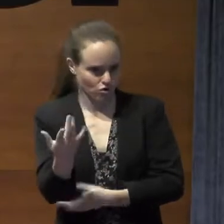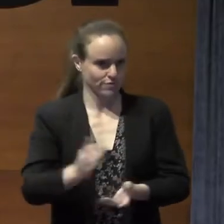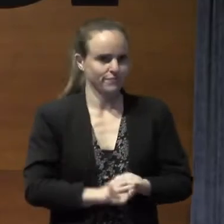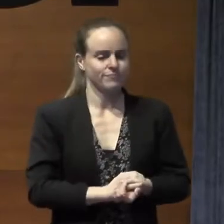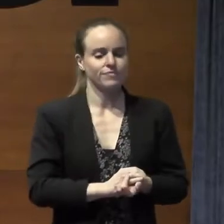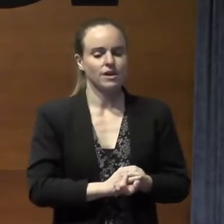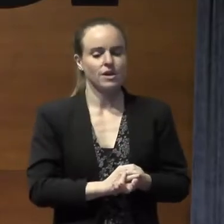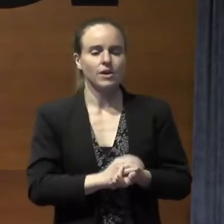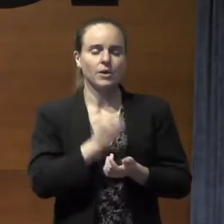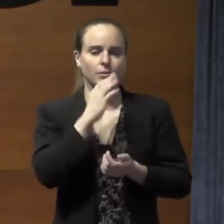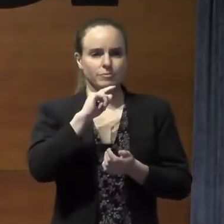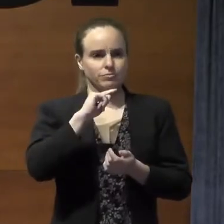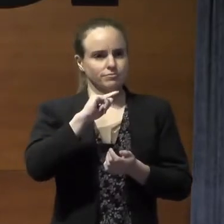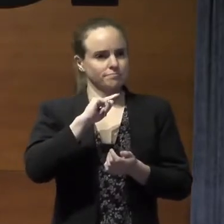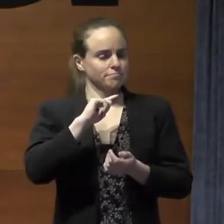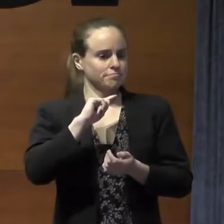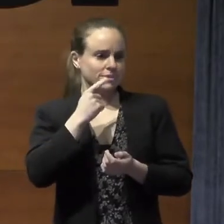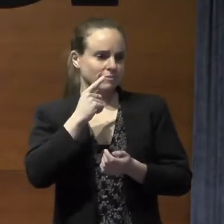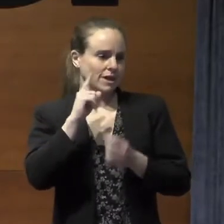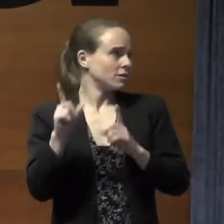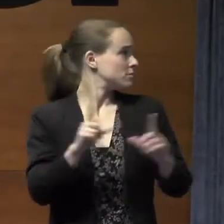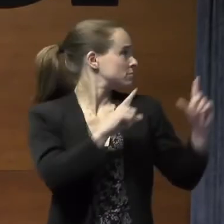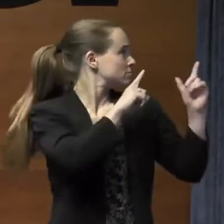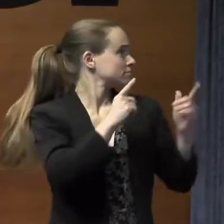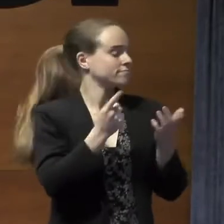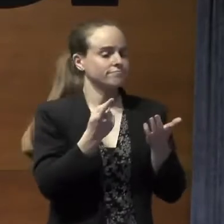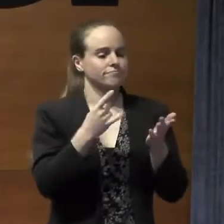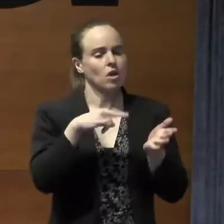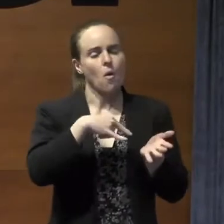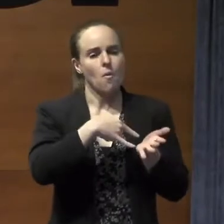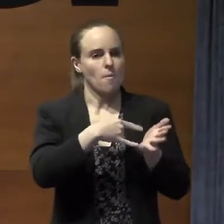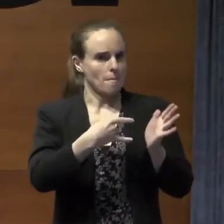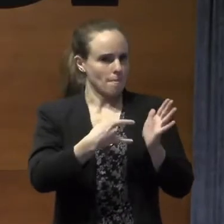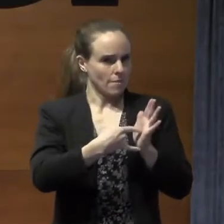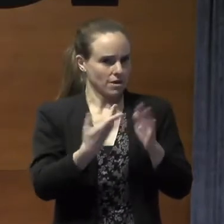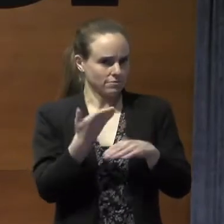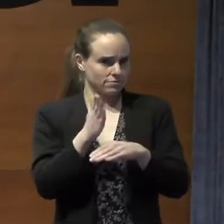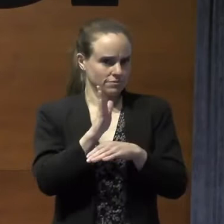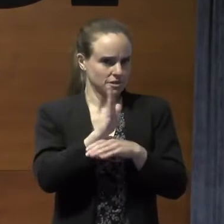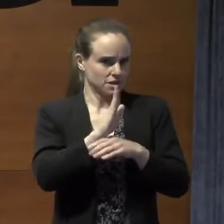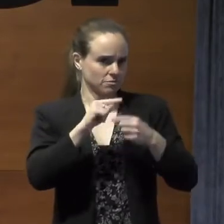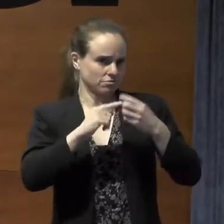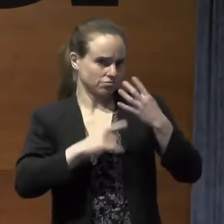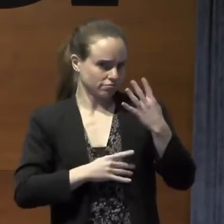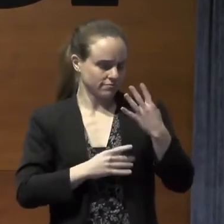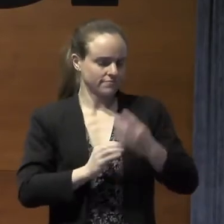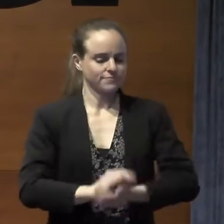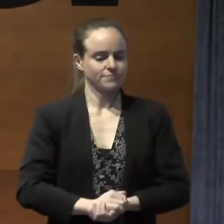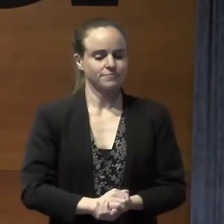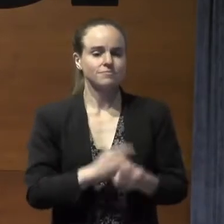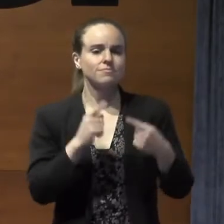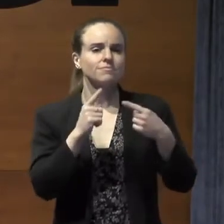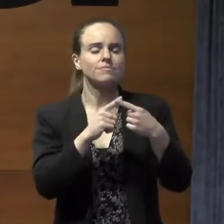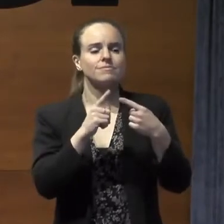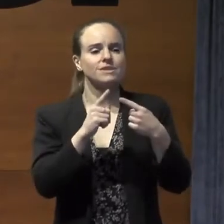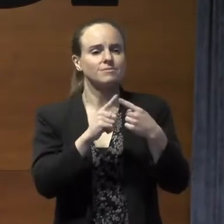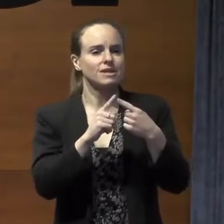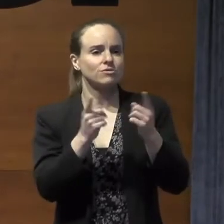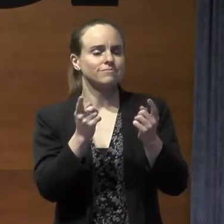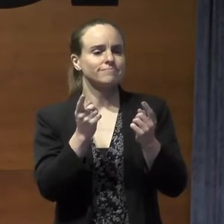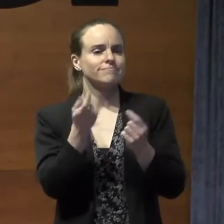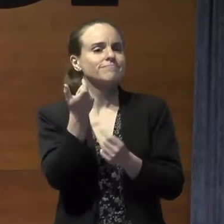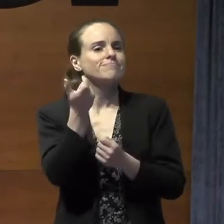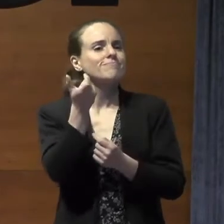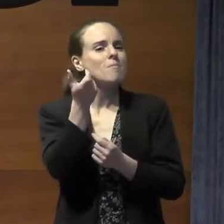Empezamos con un pequeño plan de lo que va a ser nuestra presentación. En primer lugar, definiremos